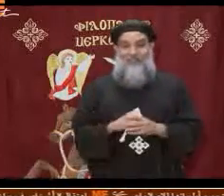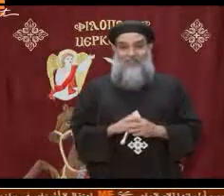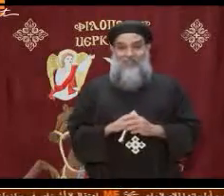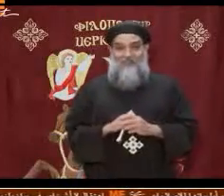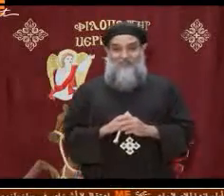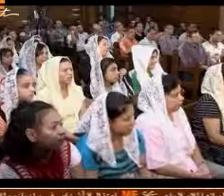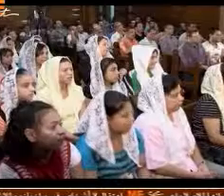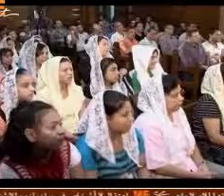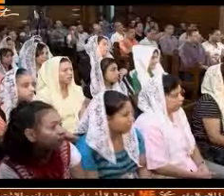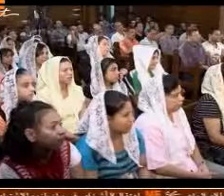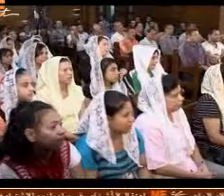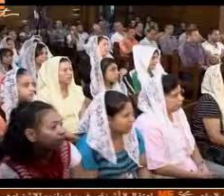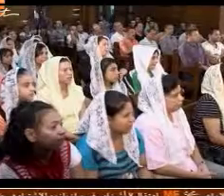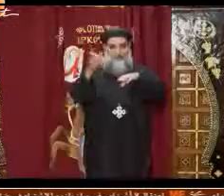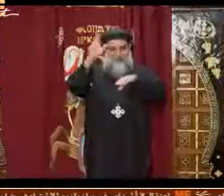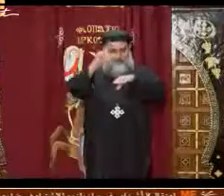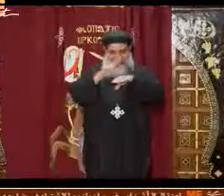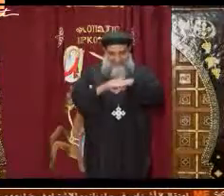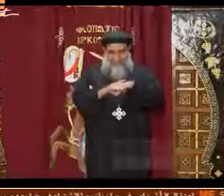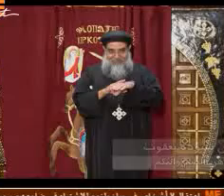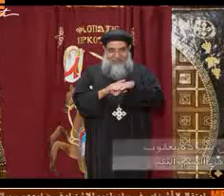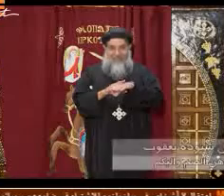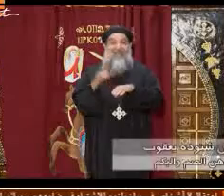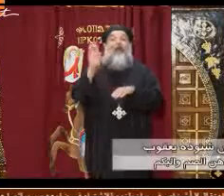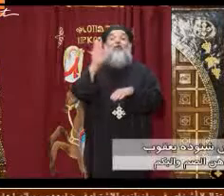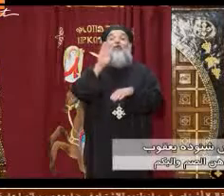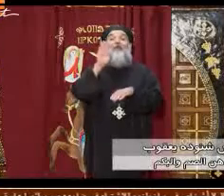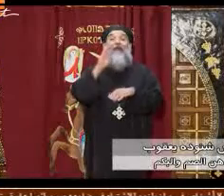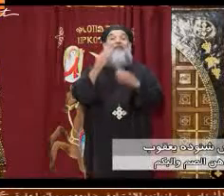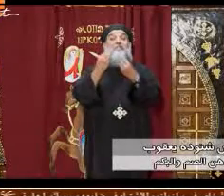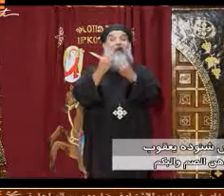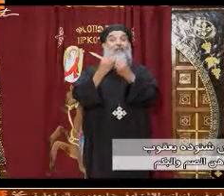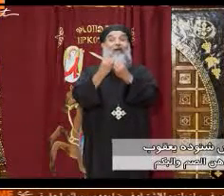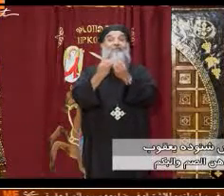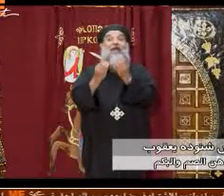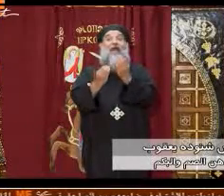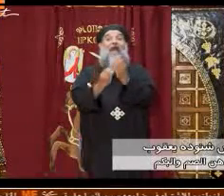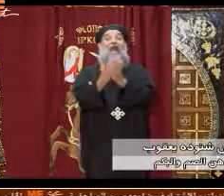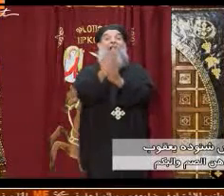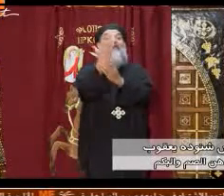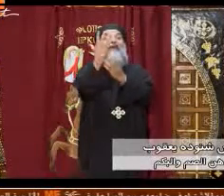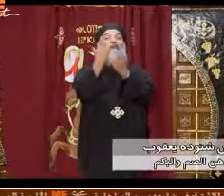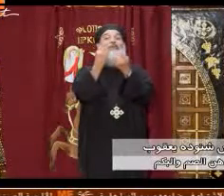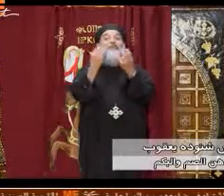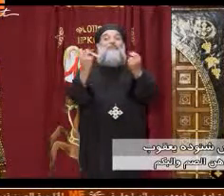استريحوا. أنا مبسوط إن أنا هشوفكم تاني ونتعلم مع بعض حاجة